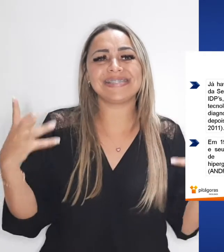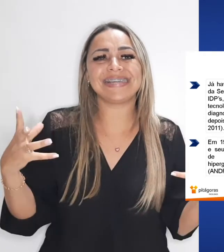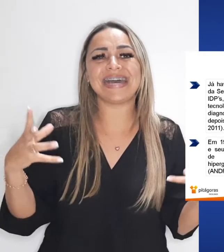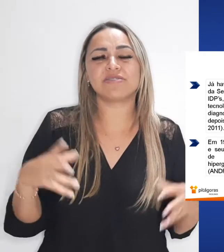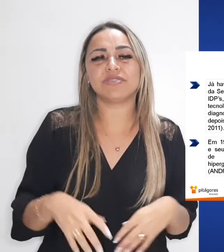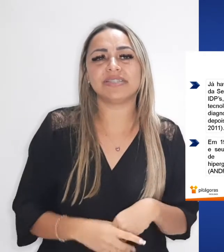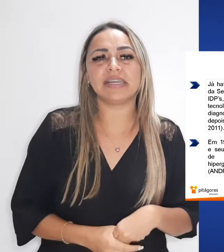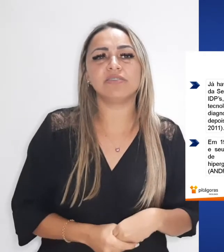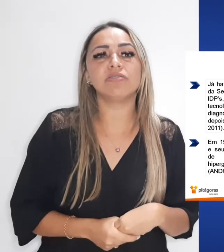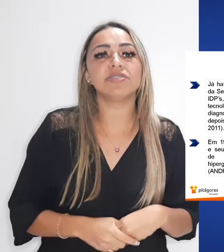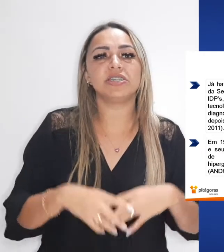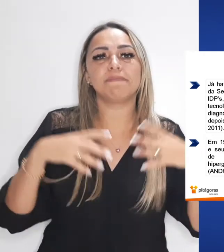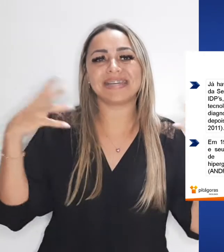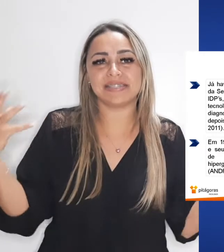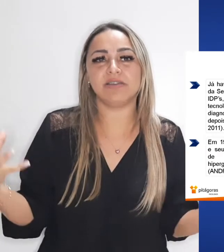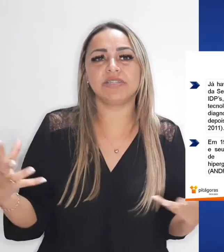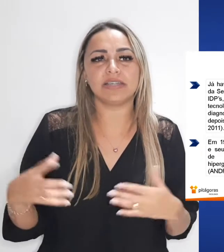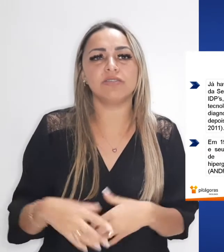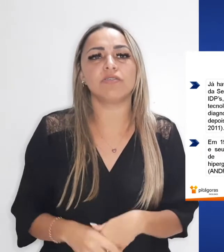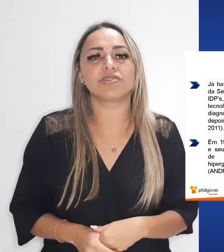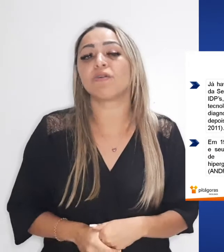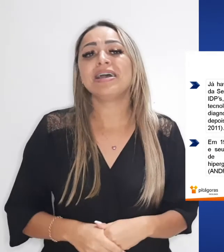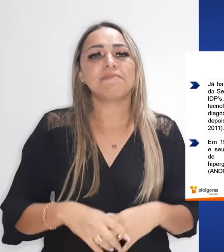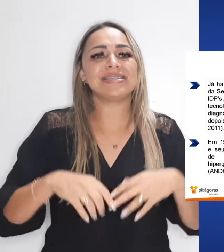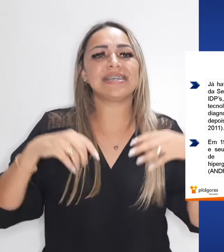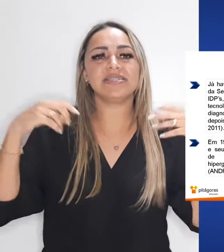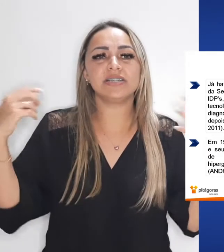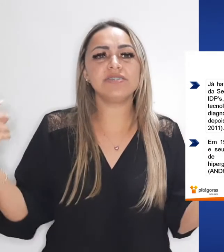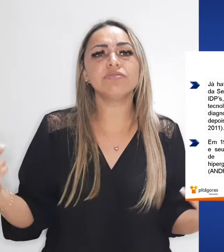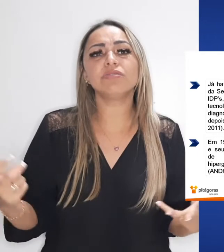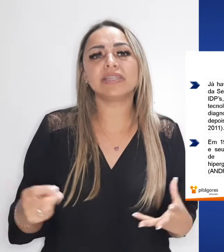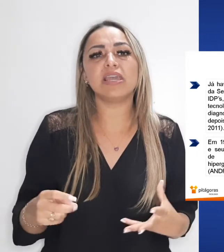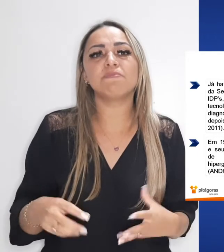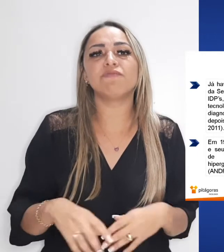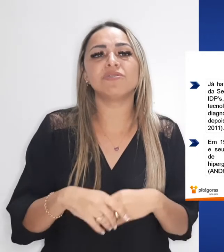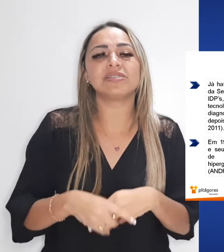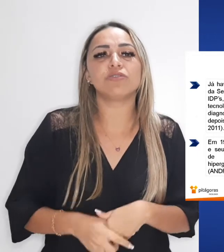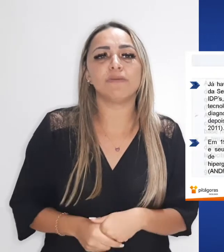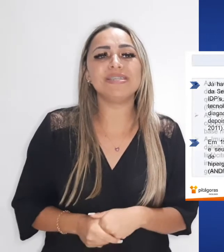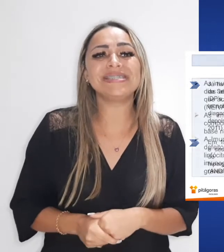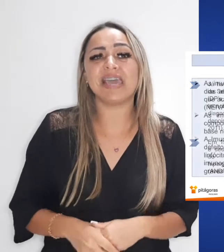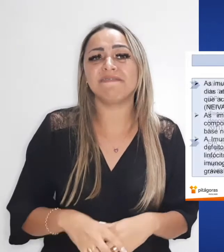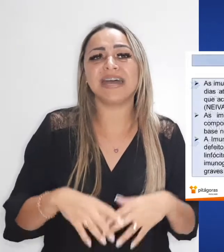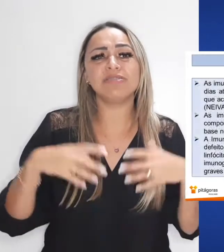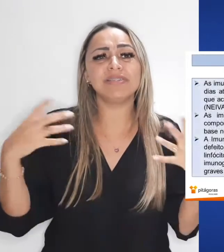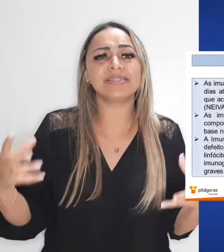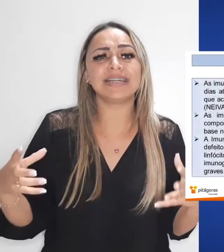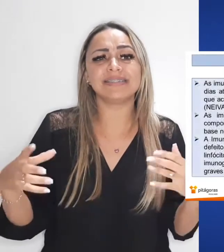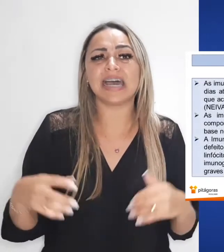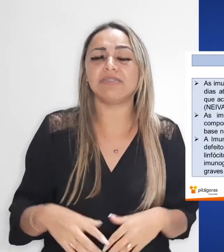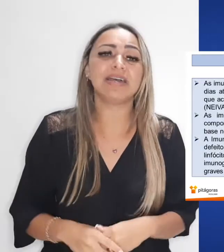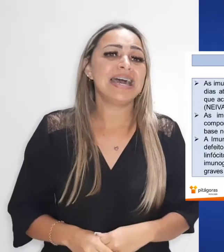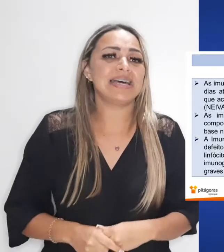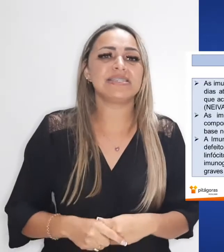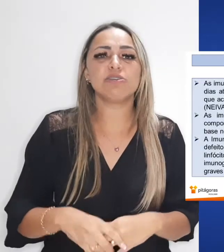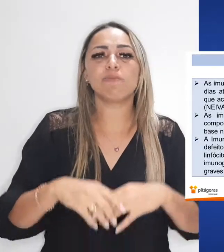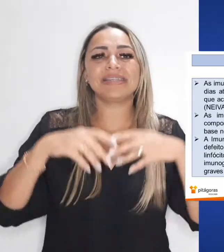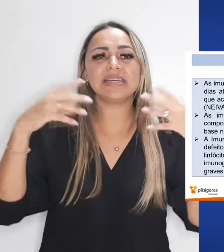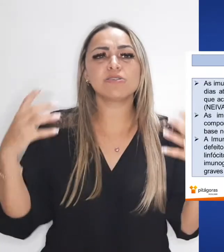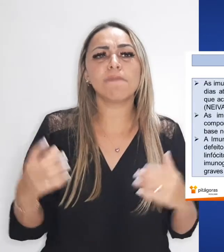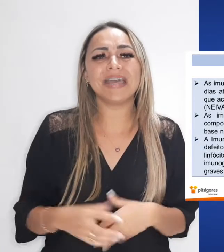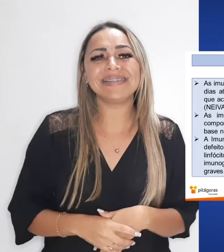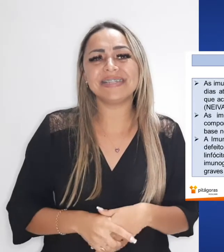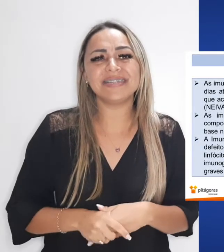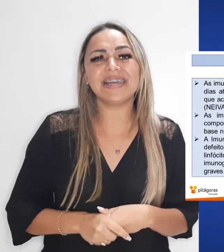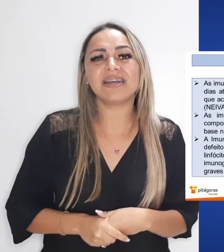cenário escasso de tecnologia para seu diagnóstico, mas que diante do tempo vão sendo observado e tratado, assim como